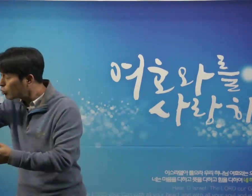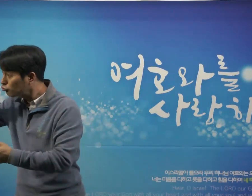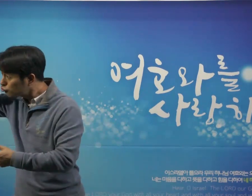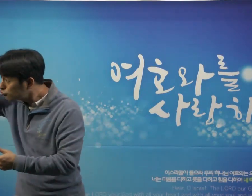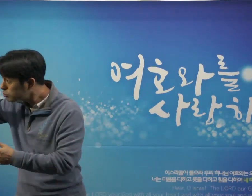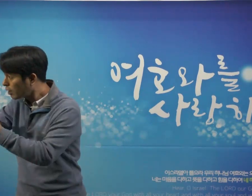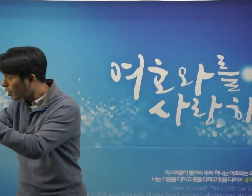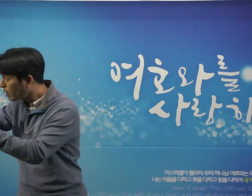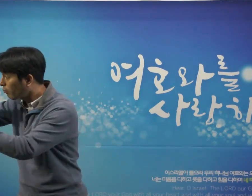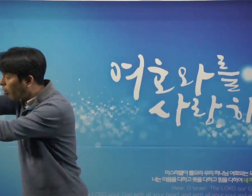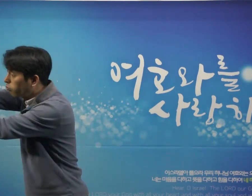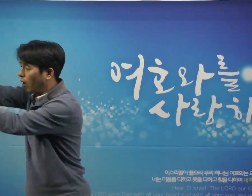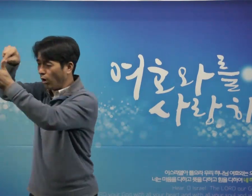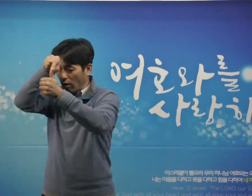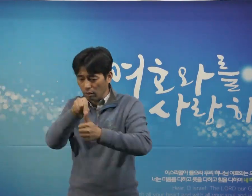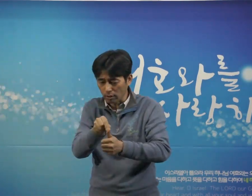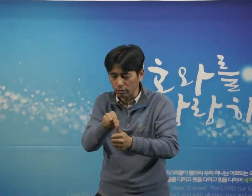중국의 농인 뛰어나신 분을